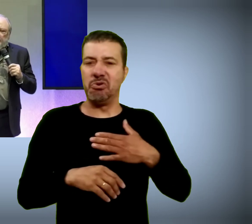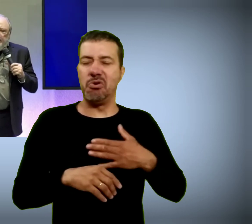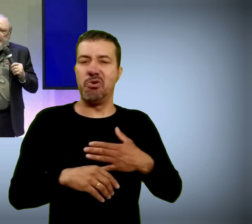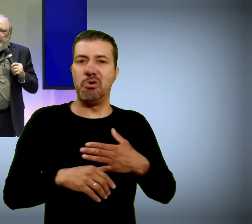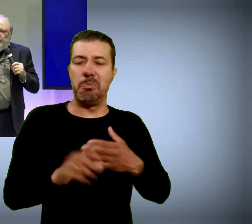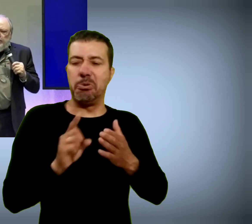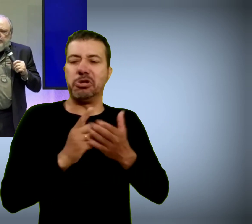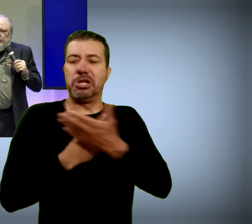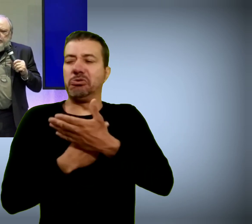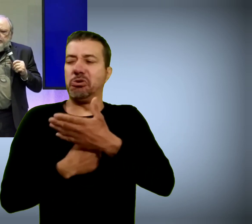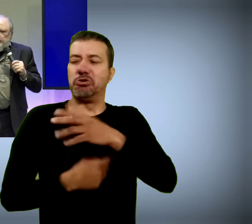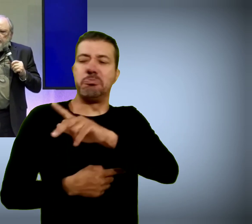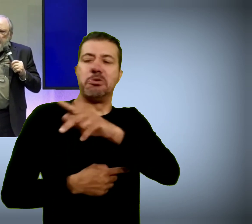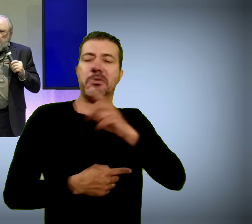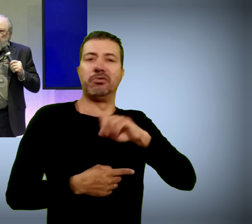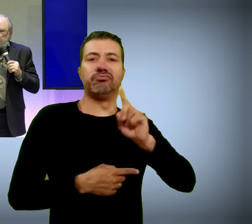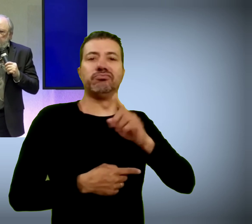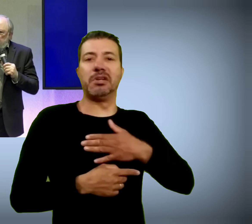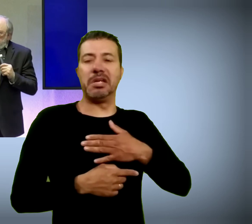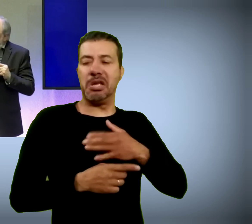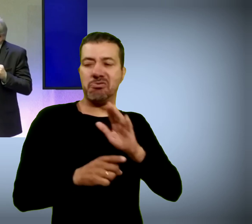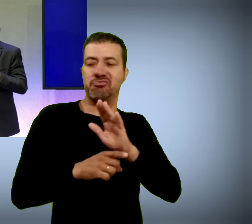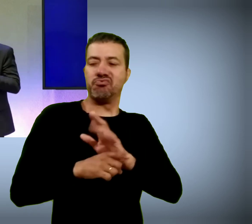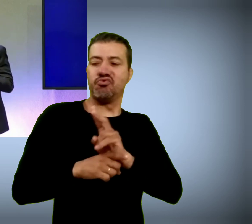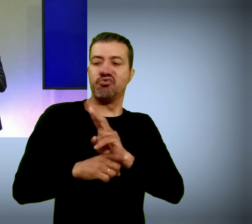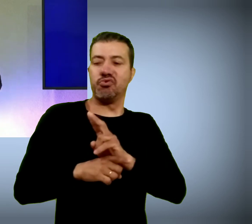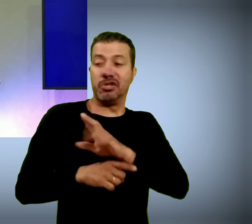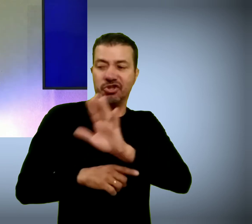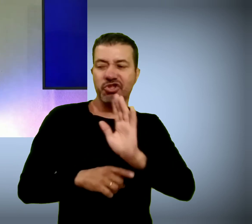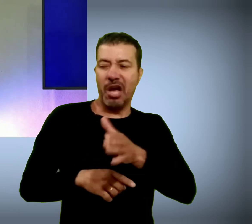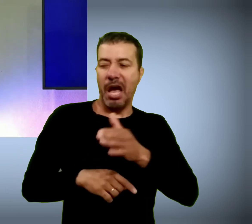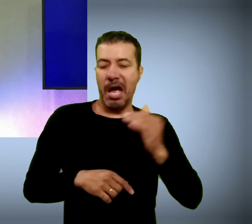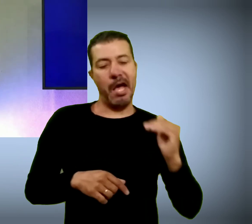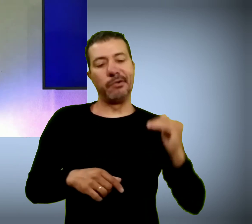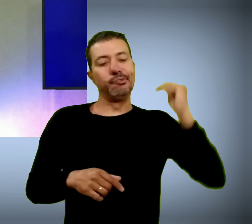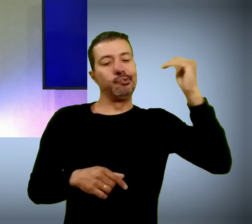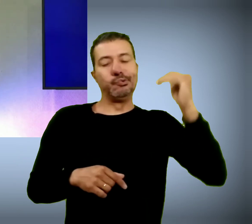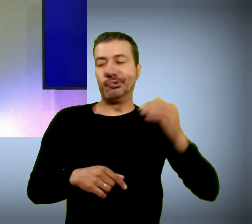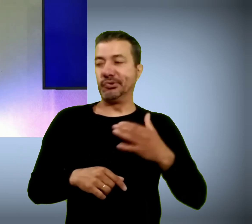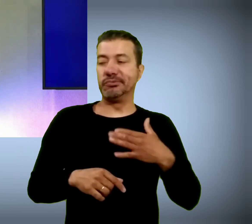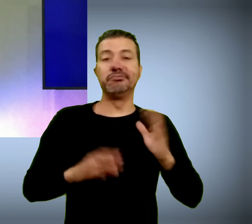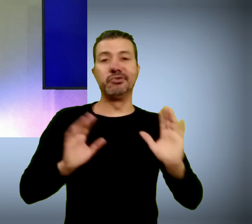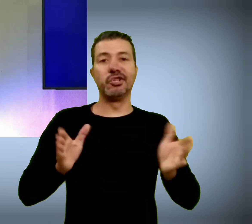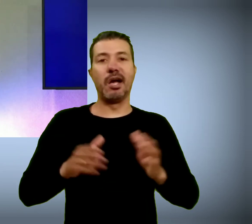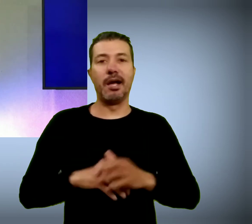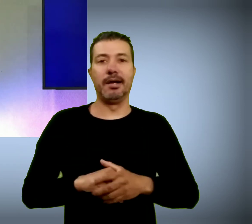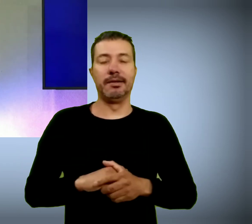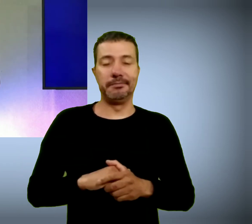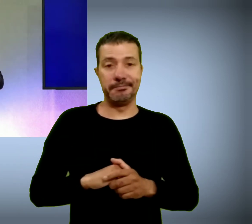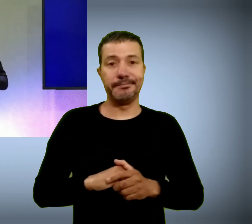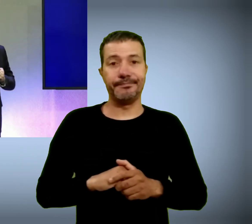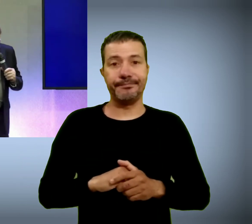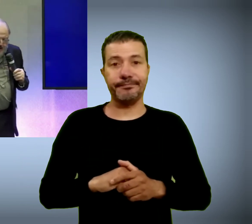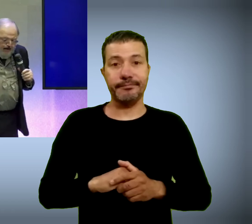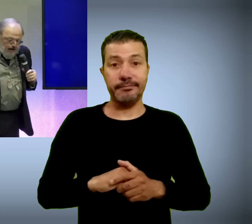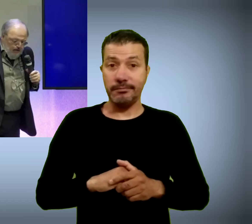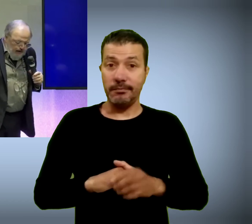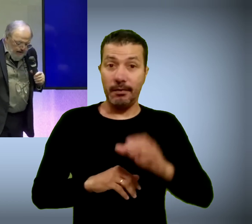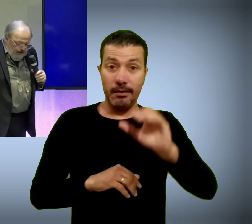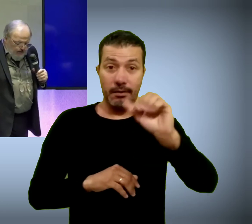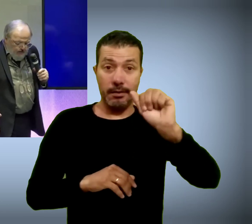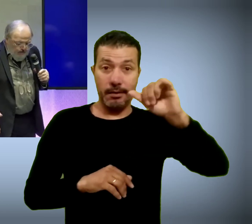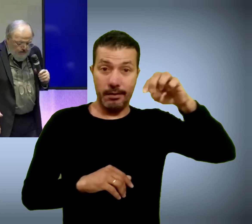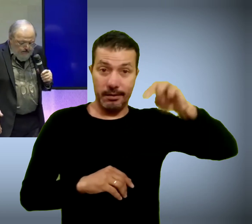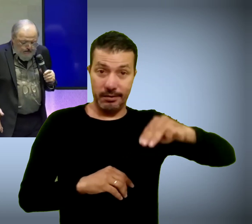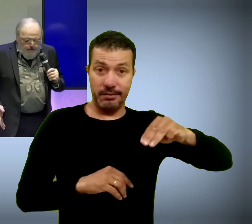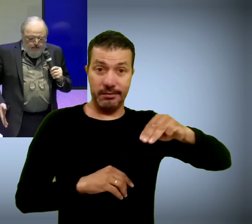irmão, do meu irmão, não tomo conta dele, ele já é grandinho, ele que se vire, não é? E Caim